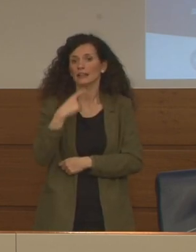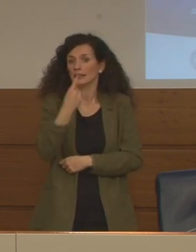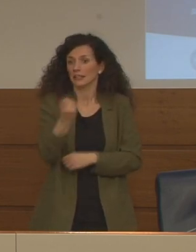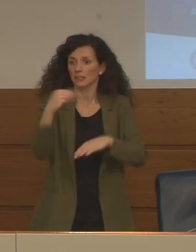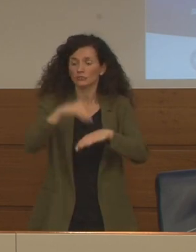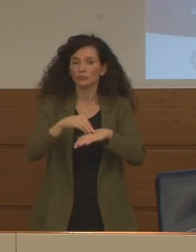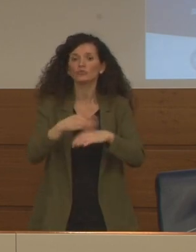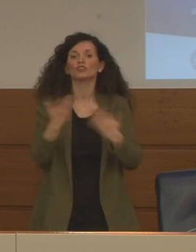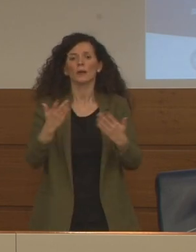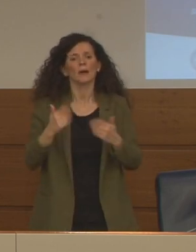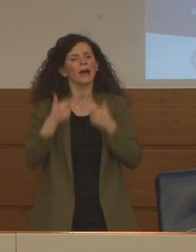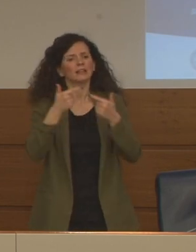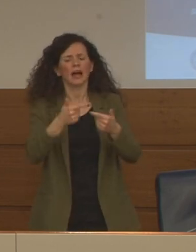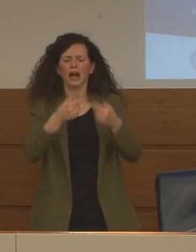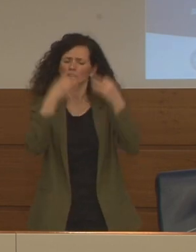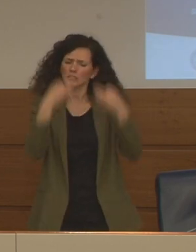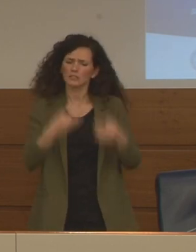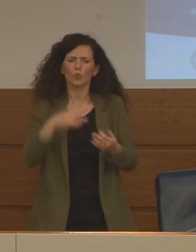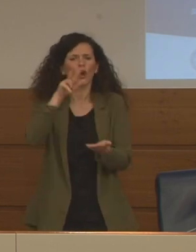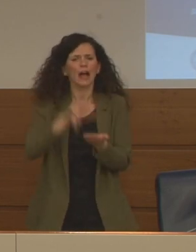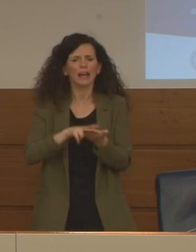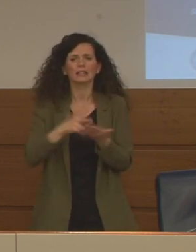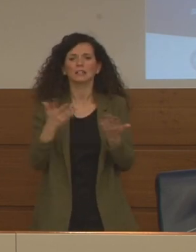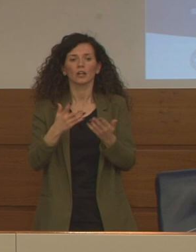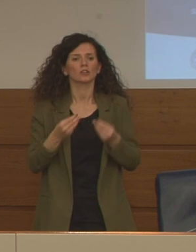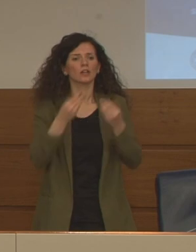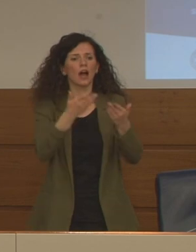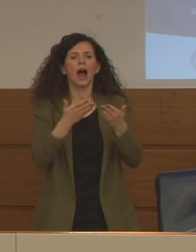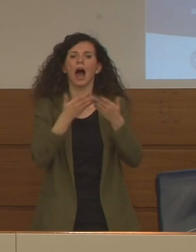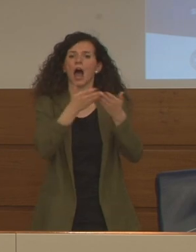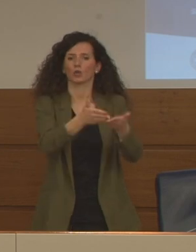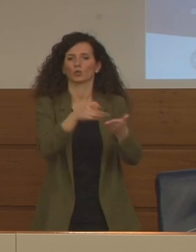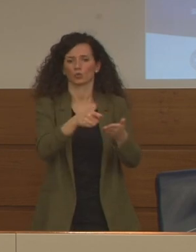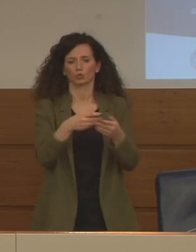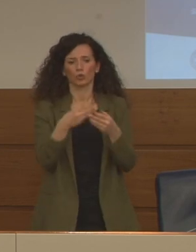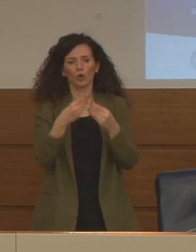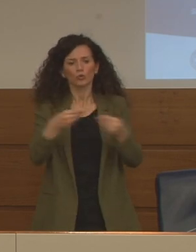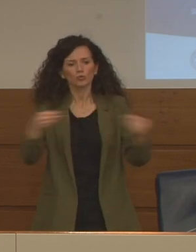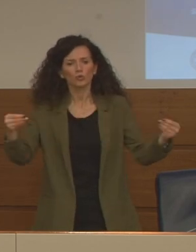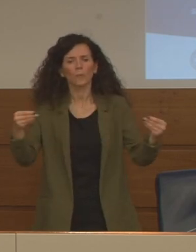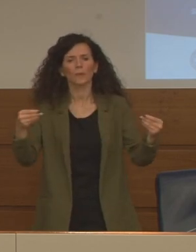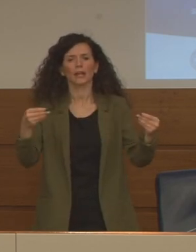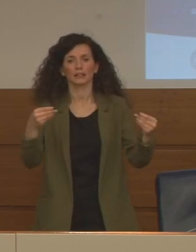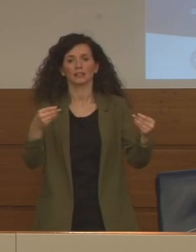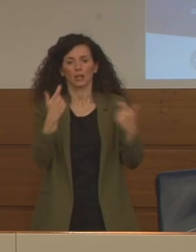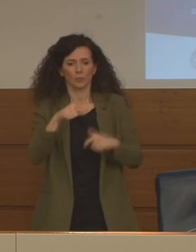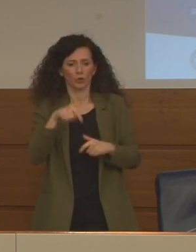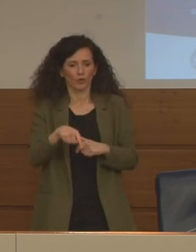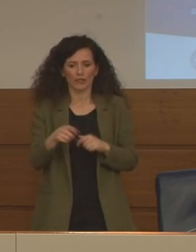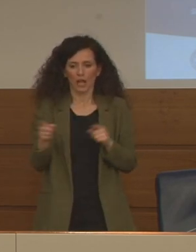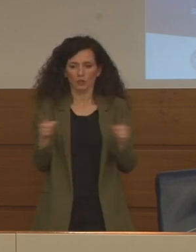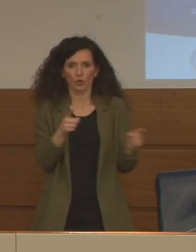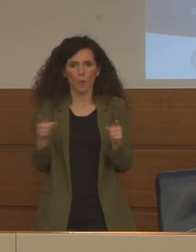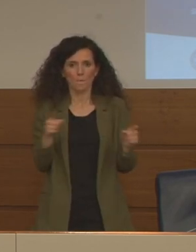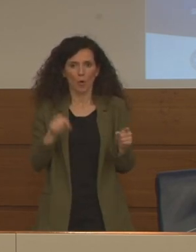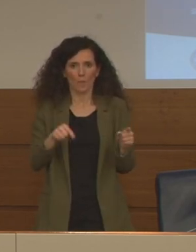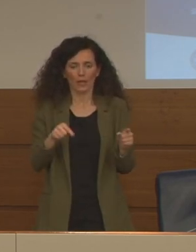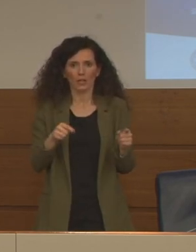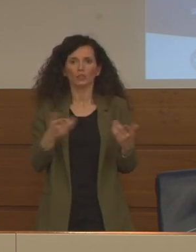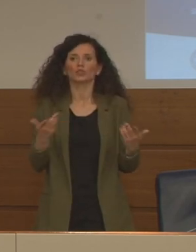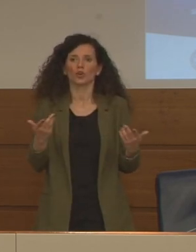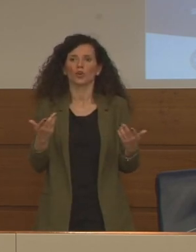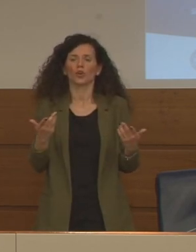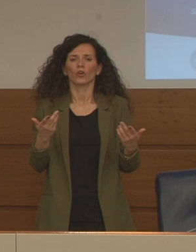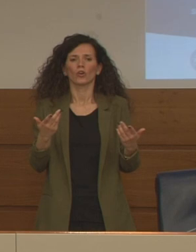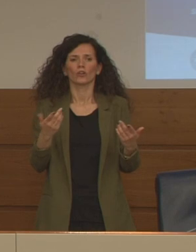strumenti per poter fare al meglio il loro lavoro sapendo che siamo in una fase di mezzo dove la riconversione industriale non è ancora